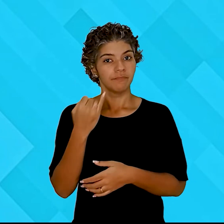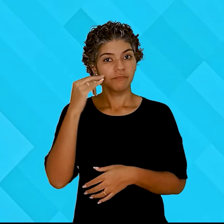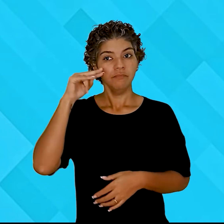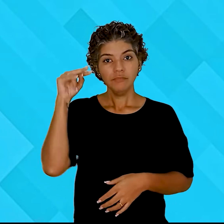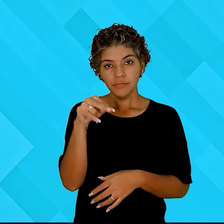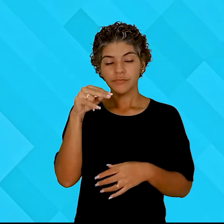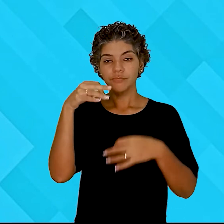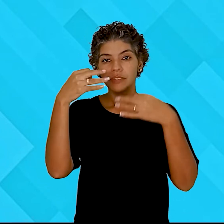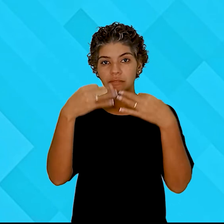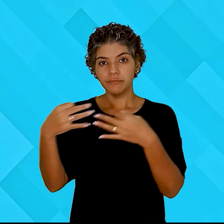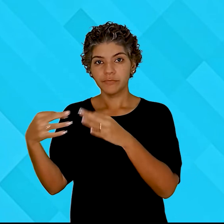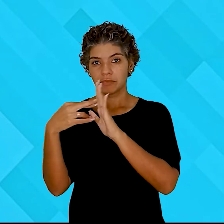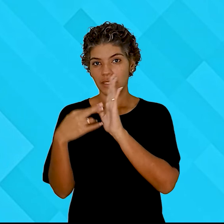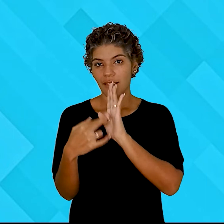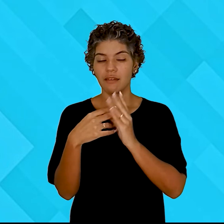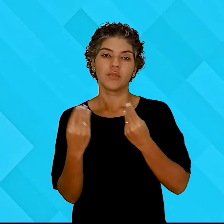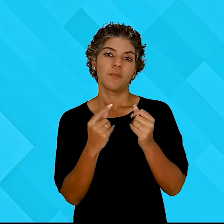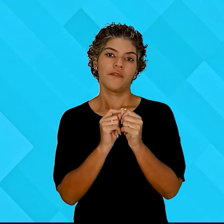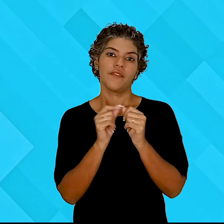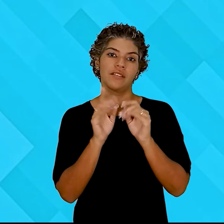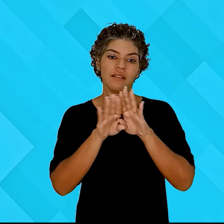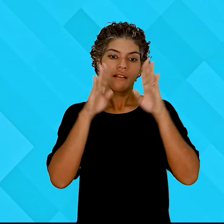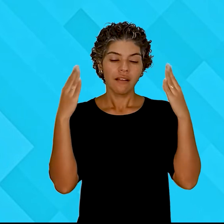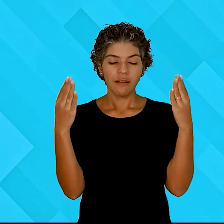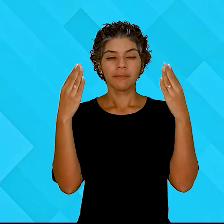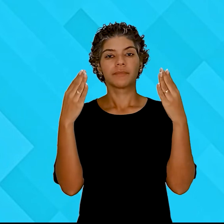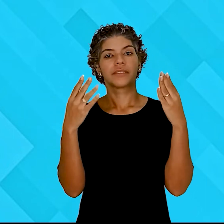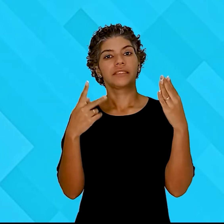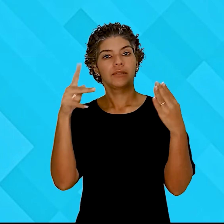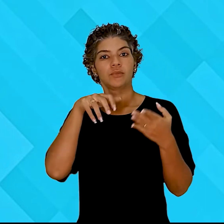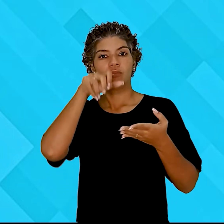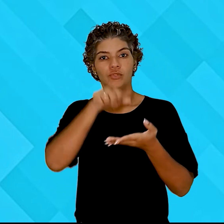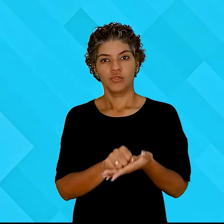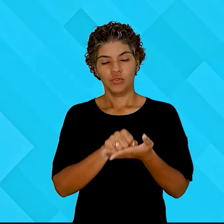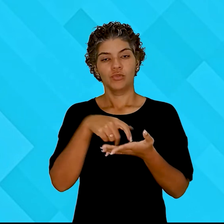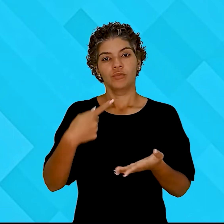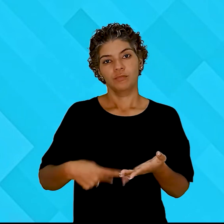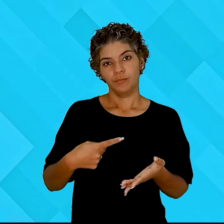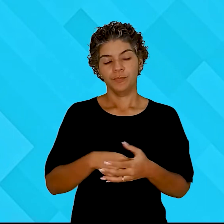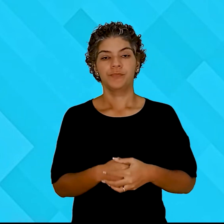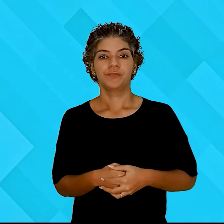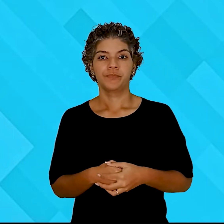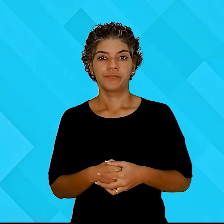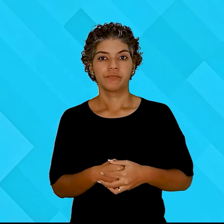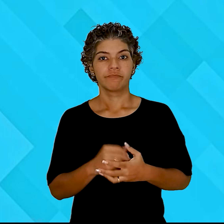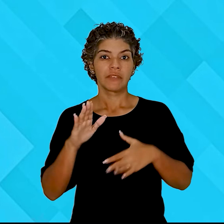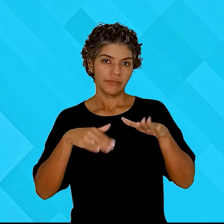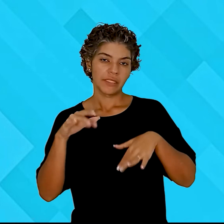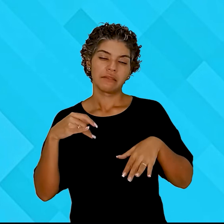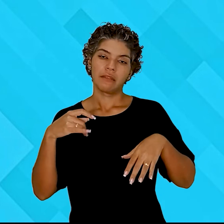do seu município para você poder abrir, fazer o seu registro municipal e, caso deseje emitir notas